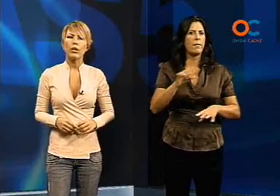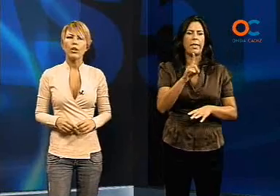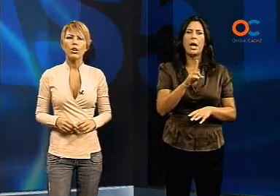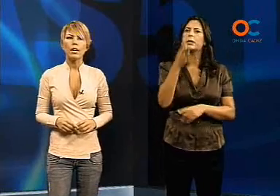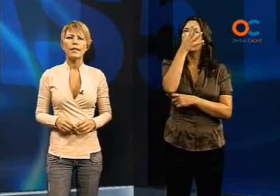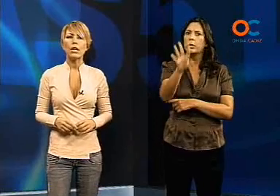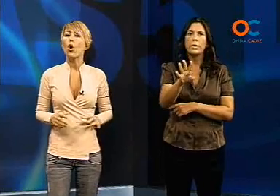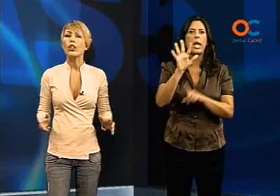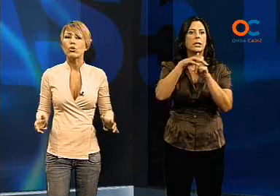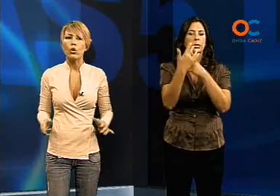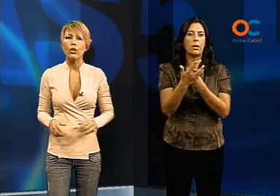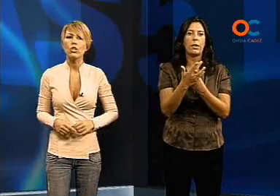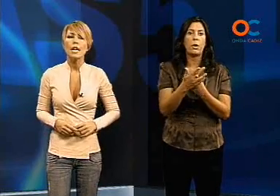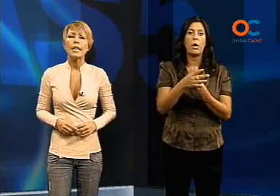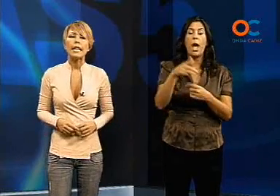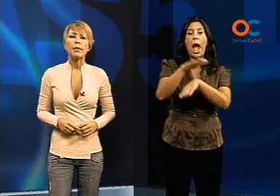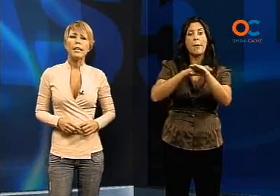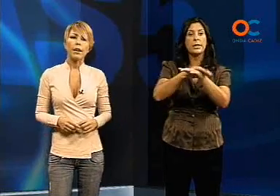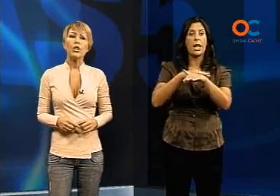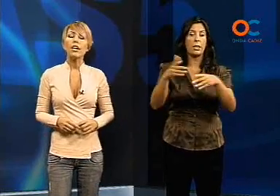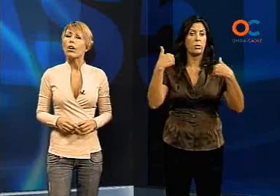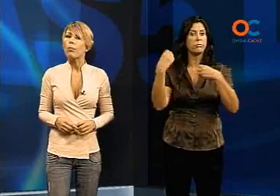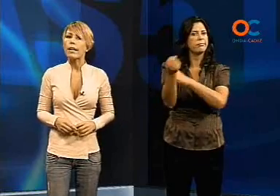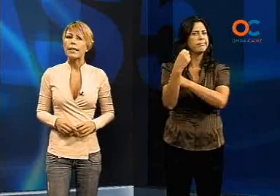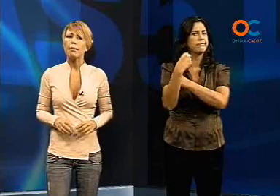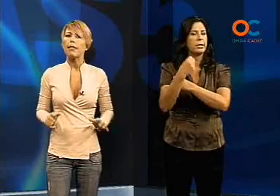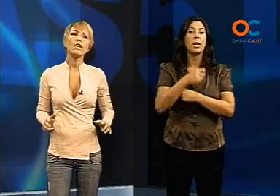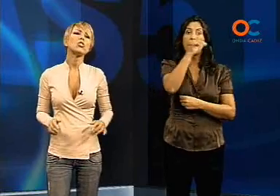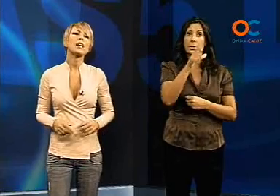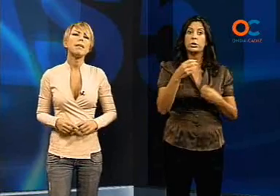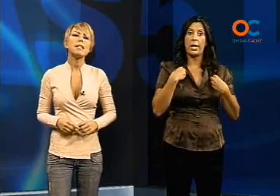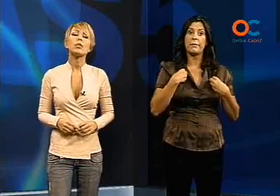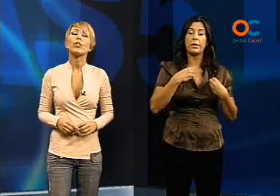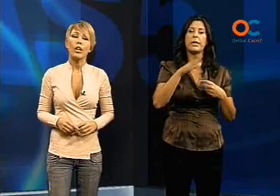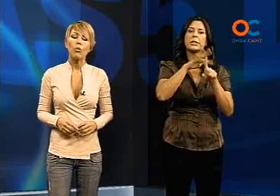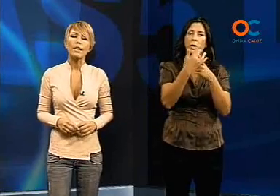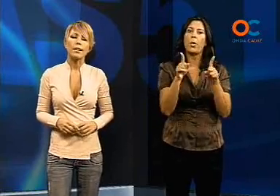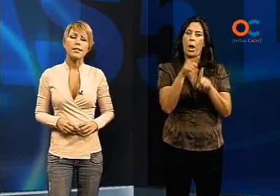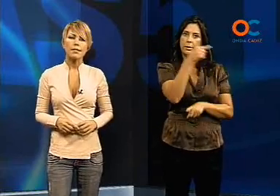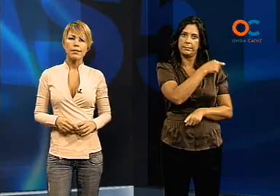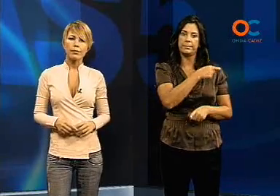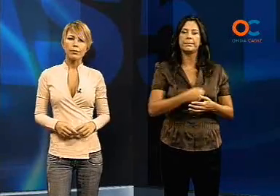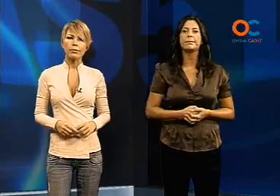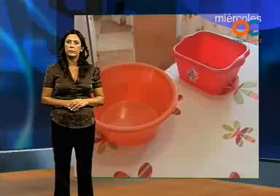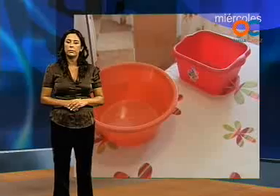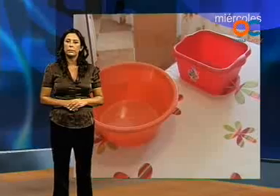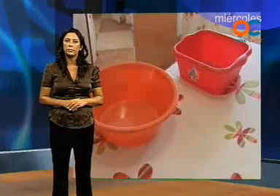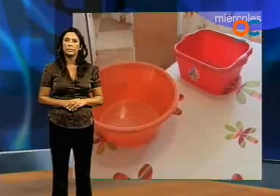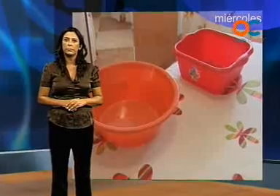su situación ante los oídos sordos de la administración que le compete. Vecinos que viven situaciones como estas.